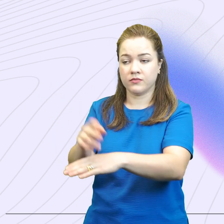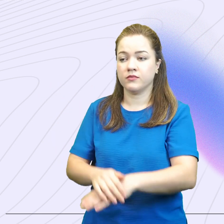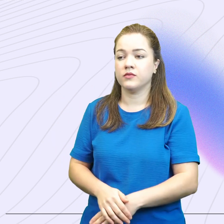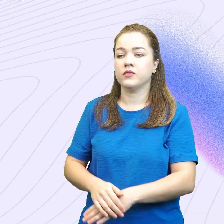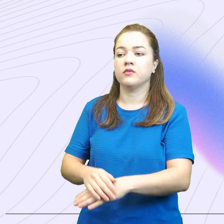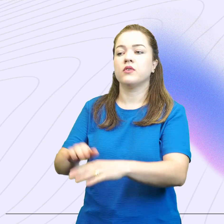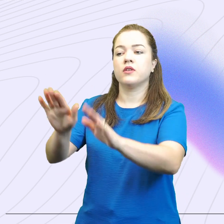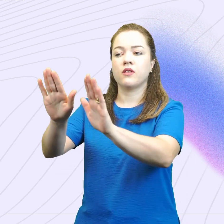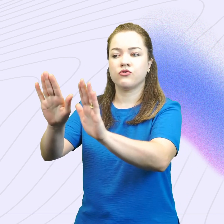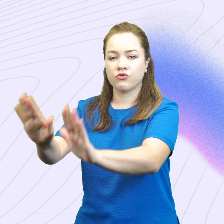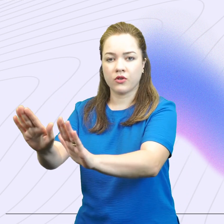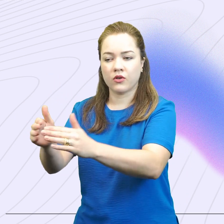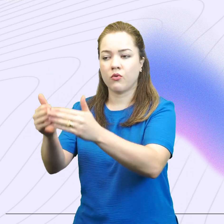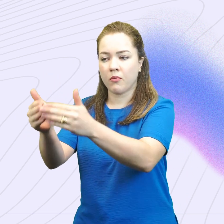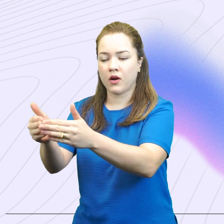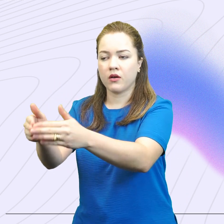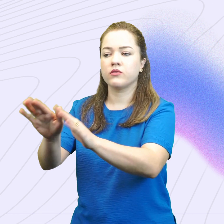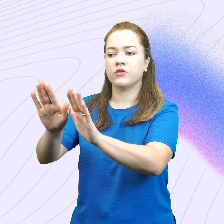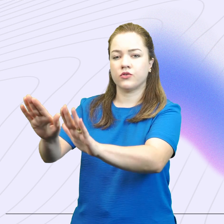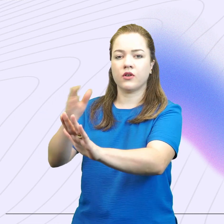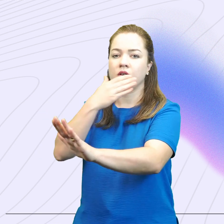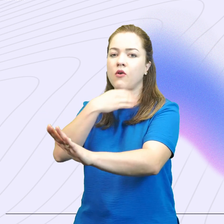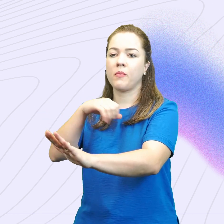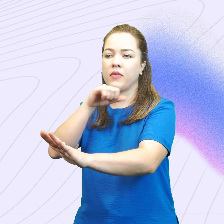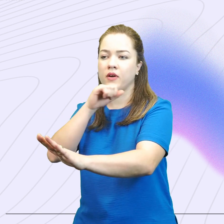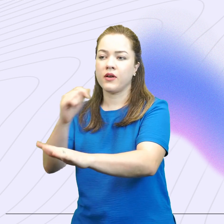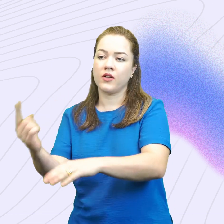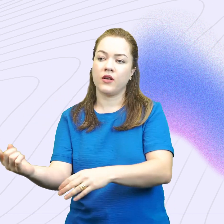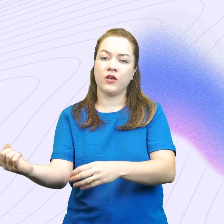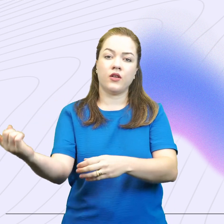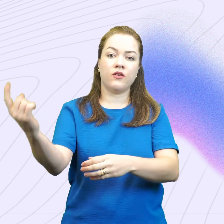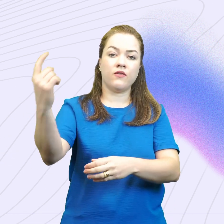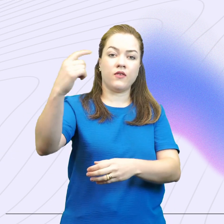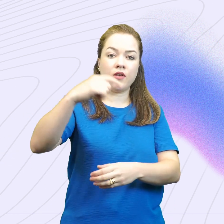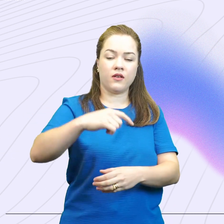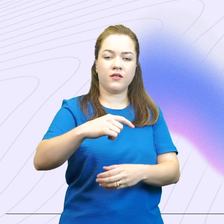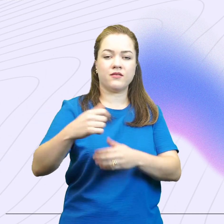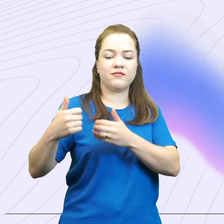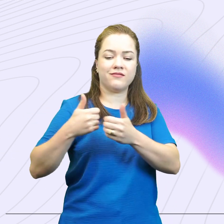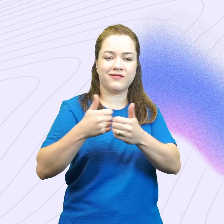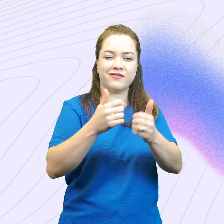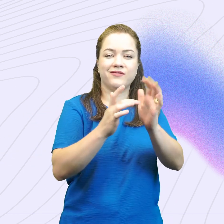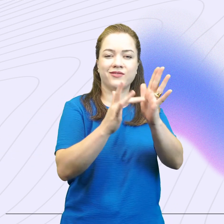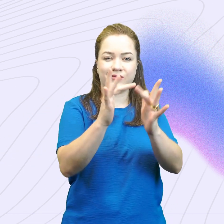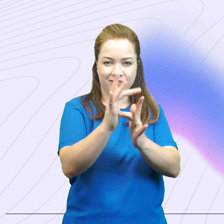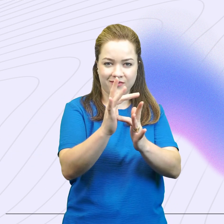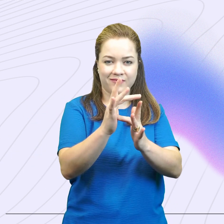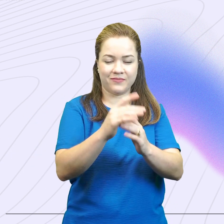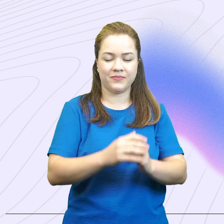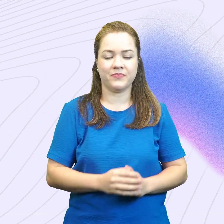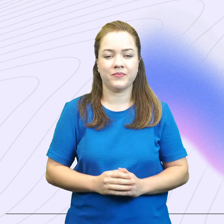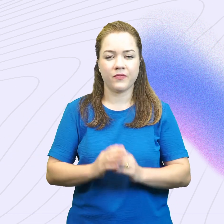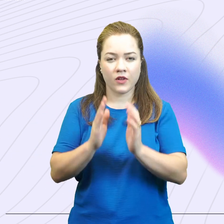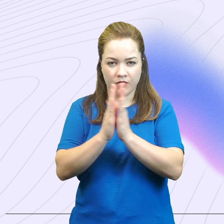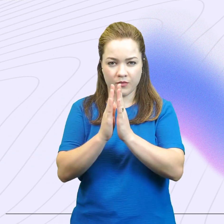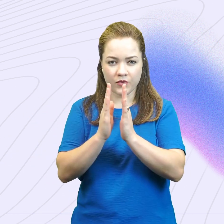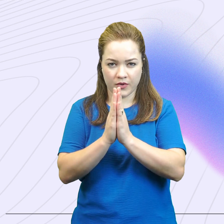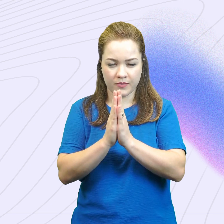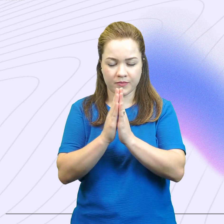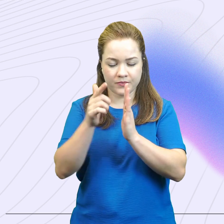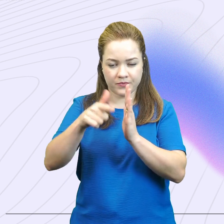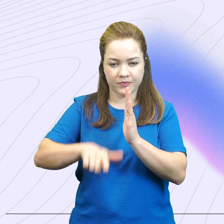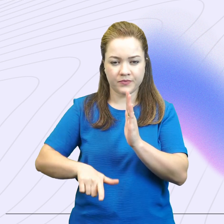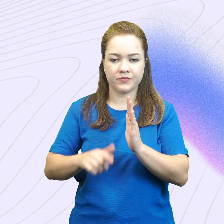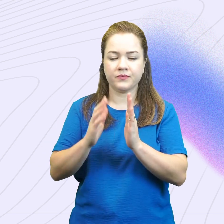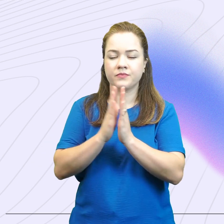instante, deixaram o barco e seu pai e seguiram Jesus. Vamos orar mais uma vez, por favor, curve a sua fronte.